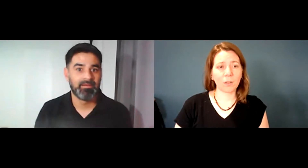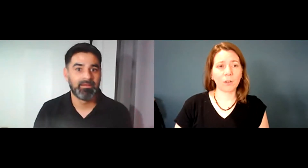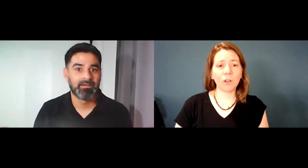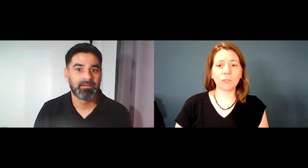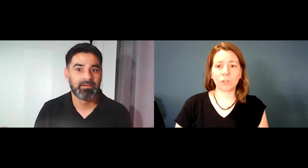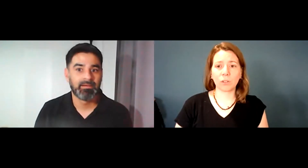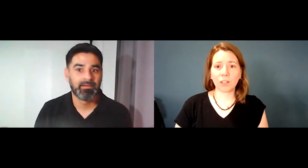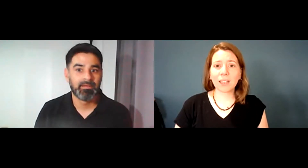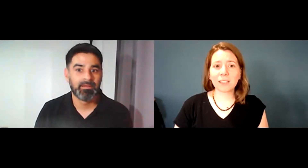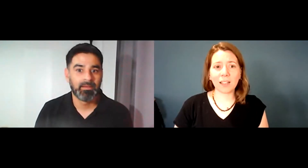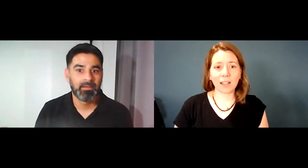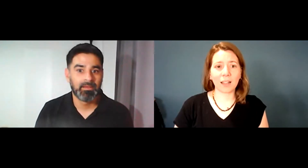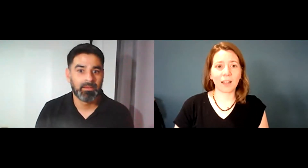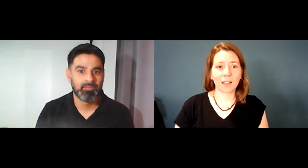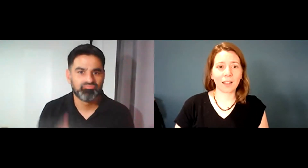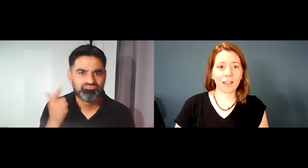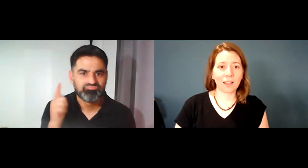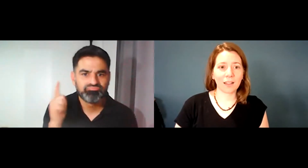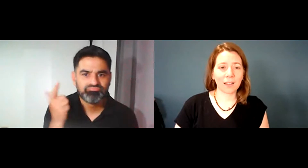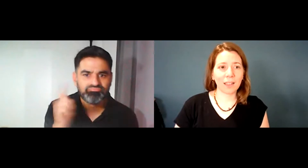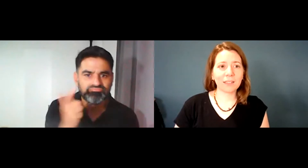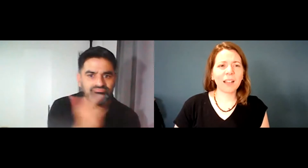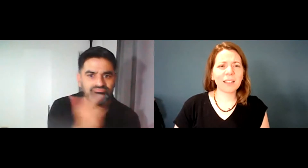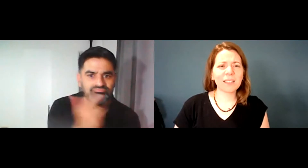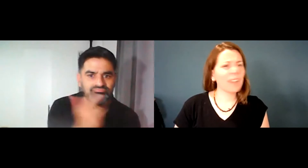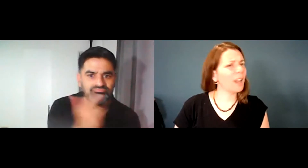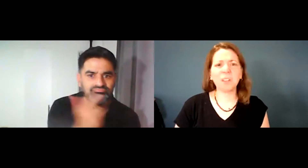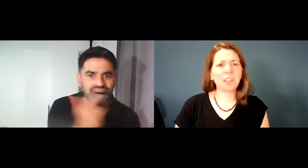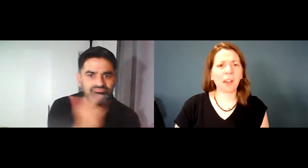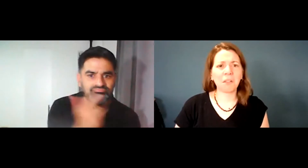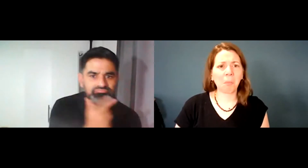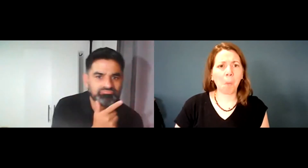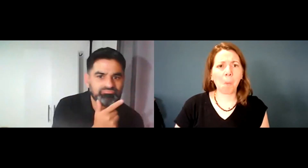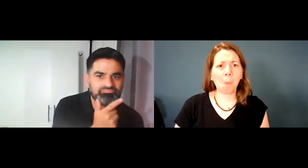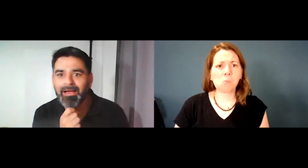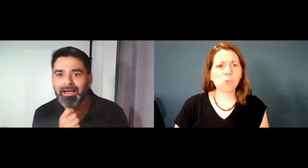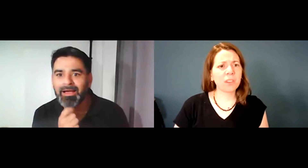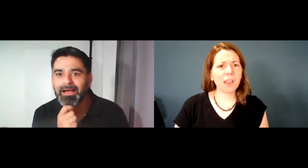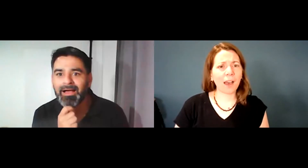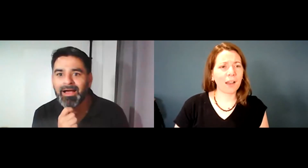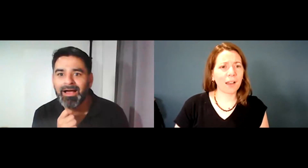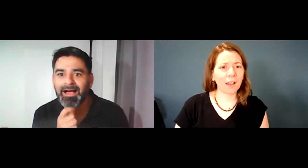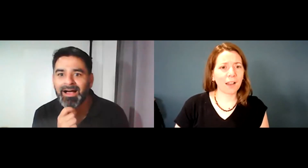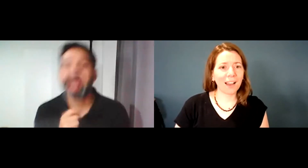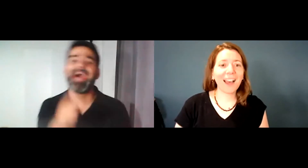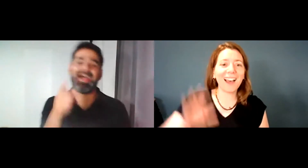Graciela. Graciela. ¿Está Graciela o no está? No está.